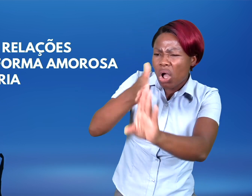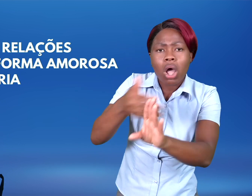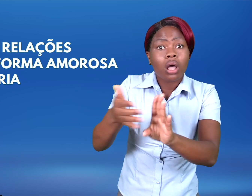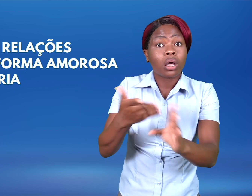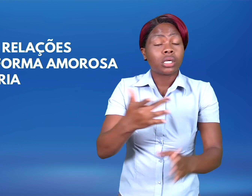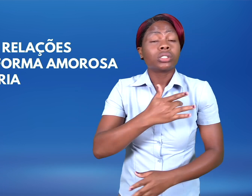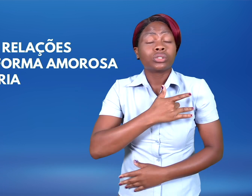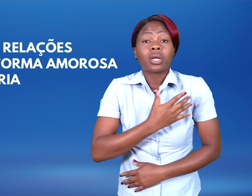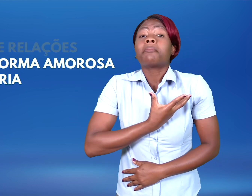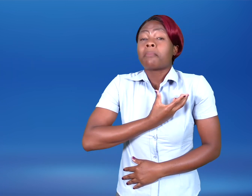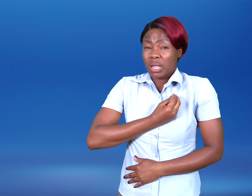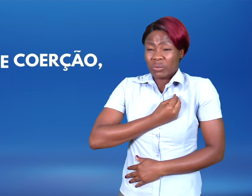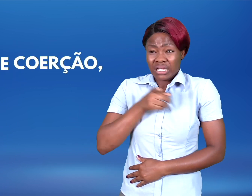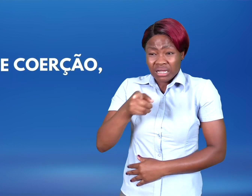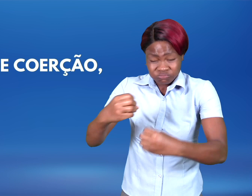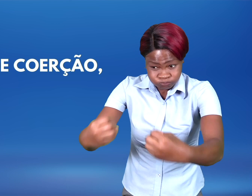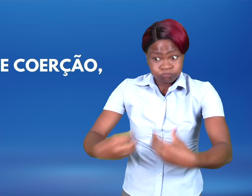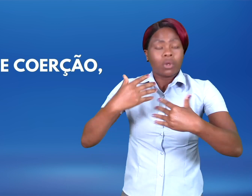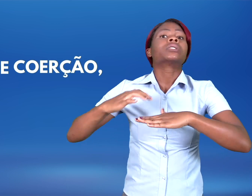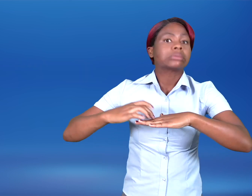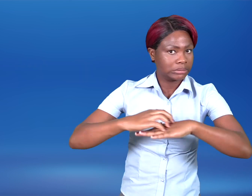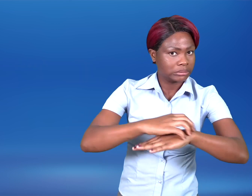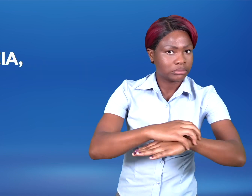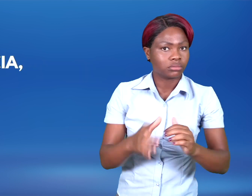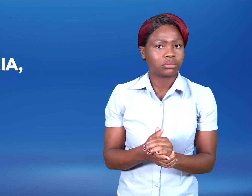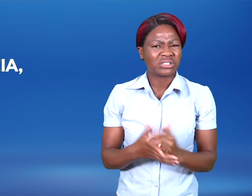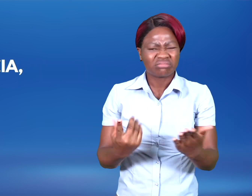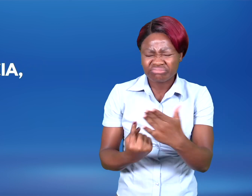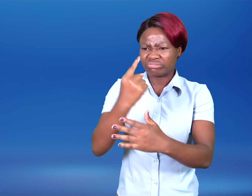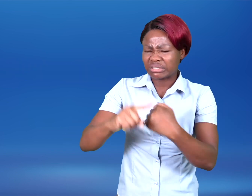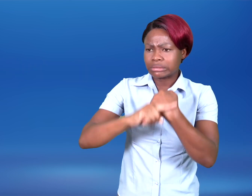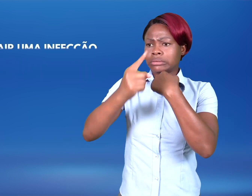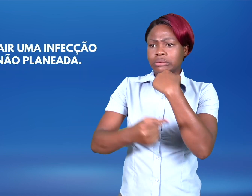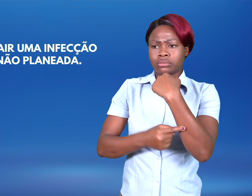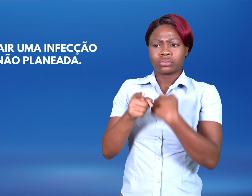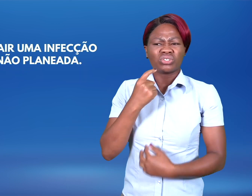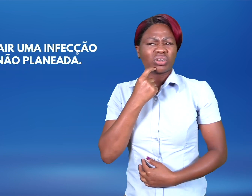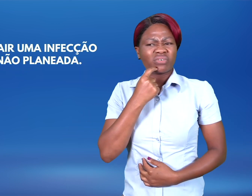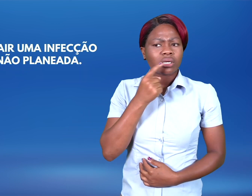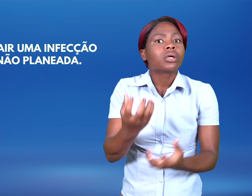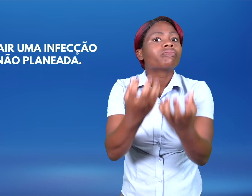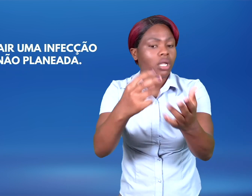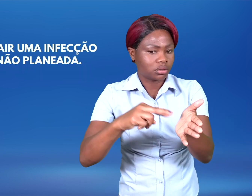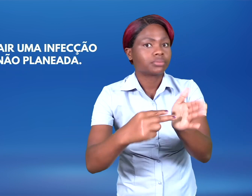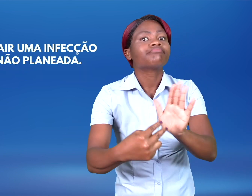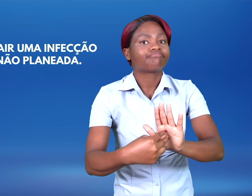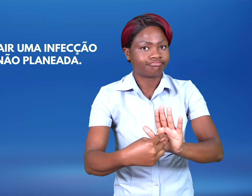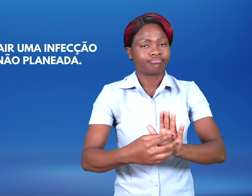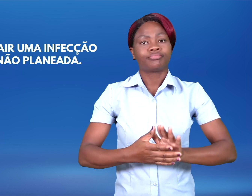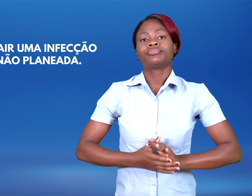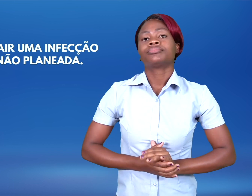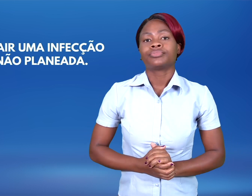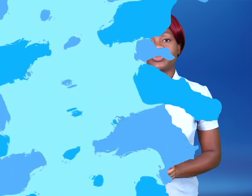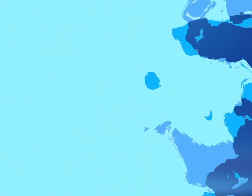satisfatória e segura, livres de coerção, violência ou medo de contrair uma infecção ou gravidez